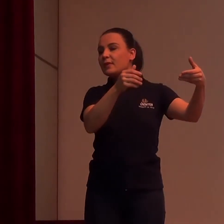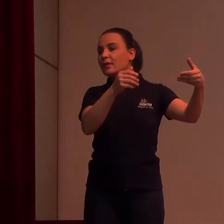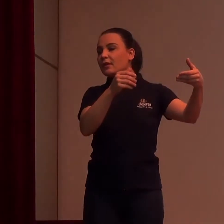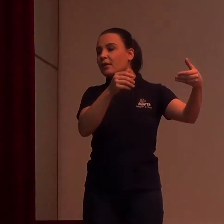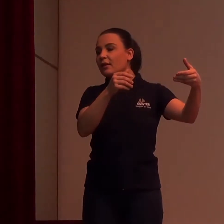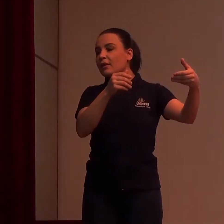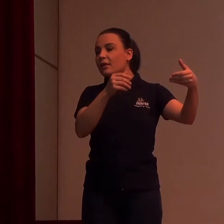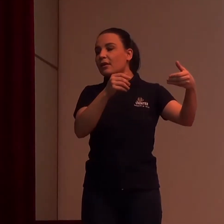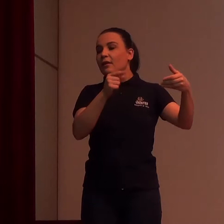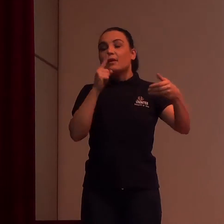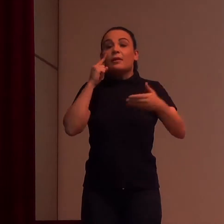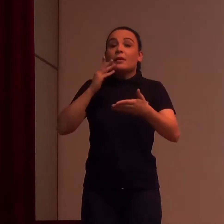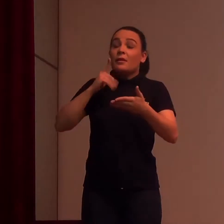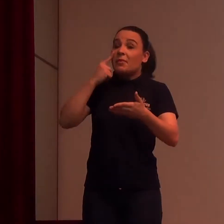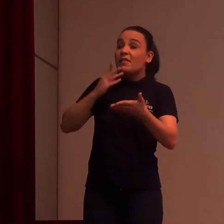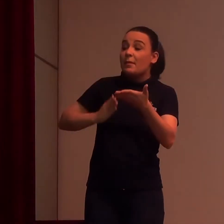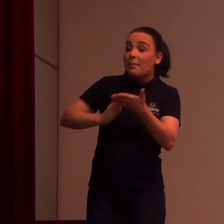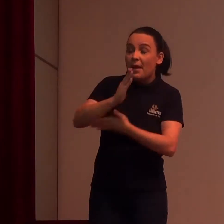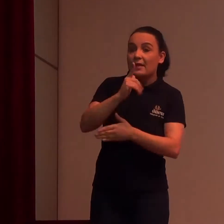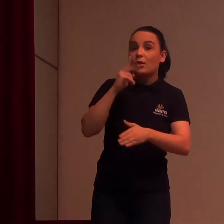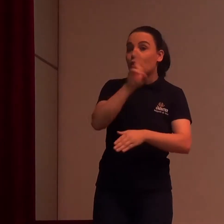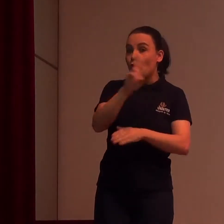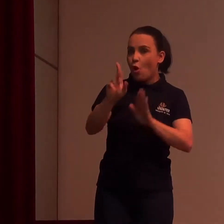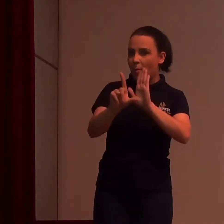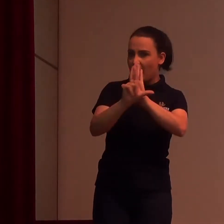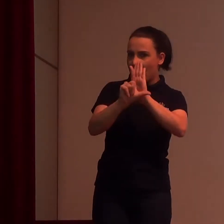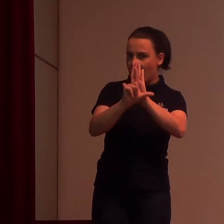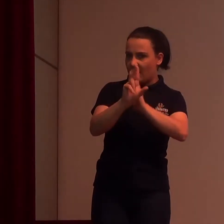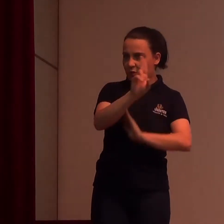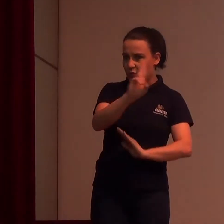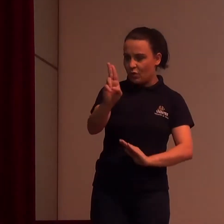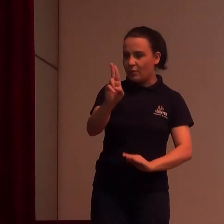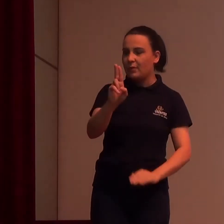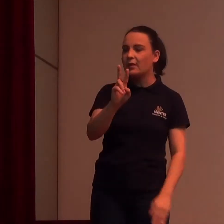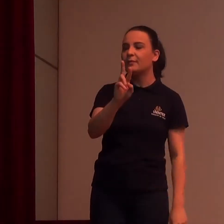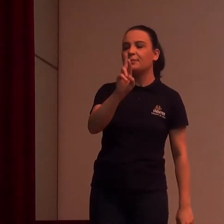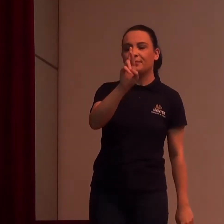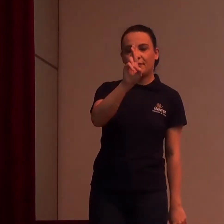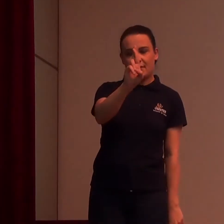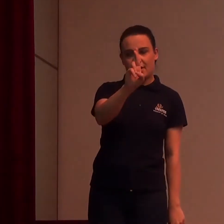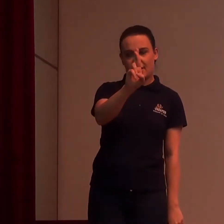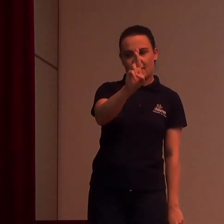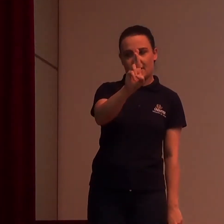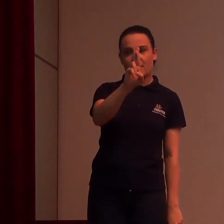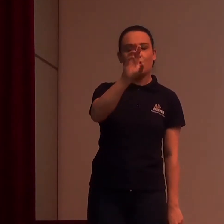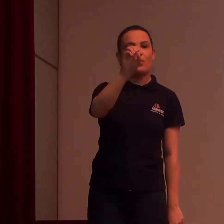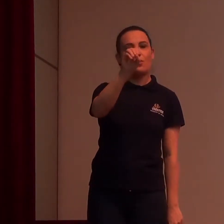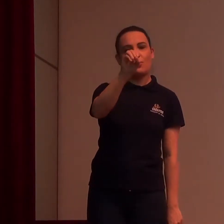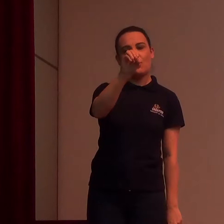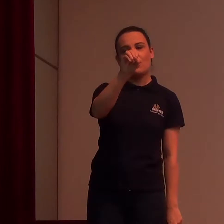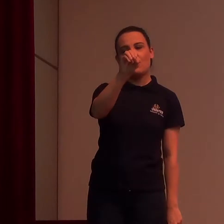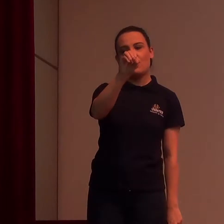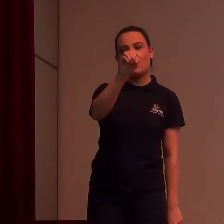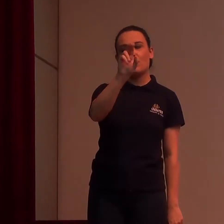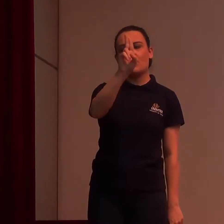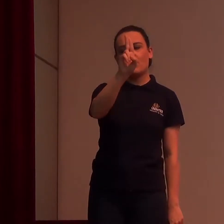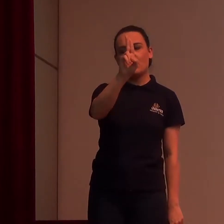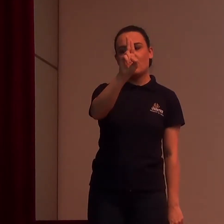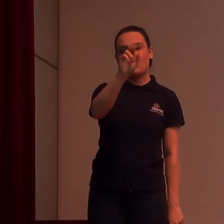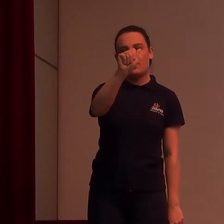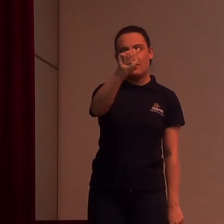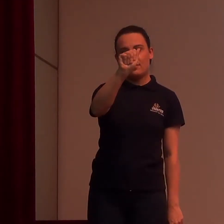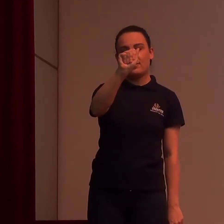mercado tá oferecendo aí de mais recente, e os mais lidos. E a gente tenta fazer uma mescla de best-seller,